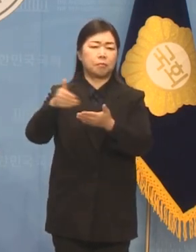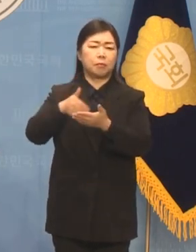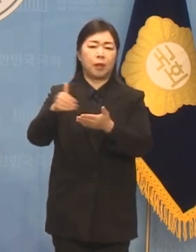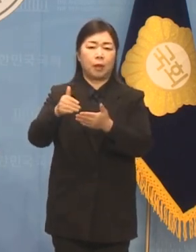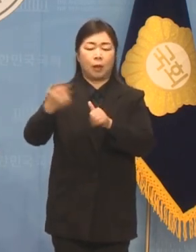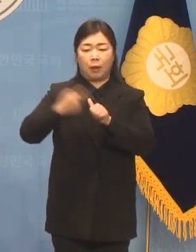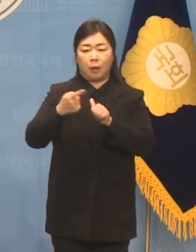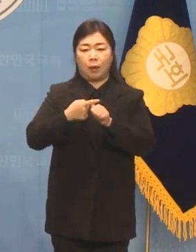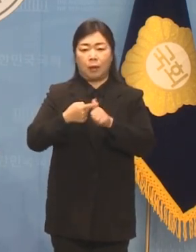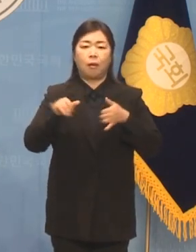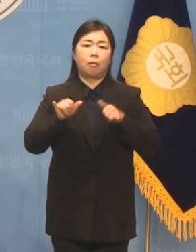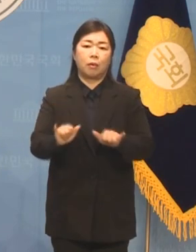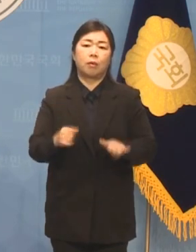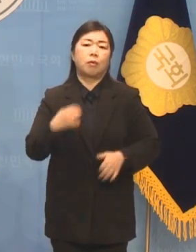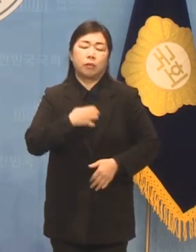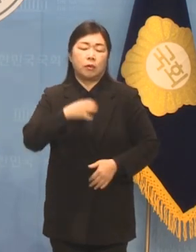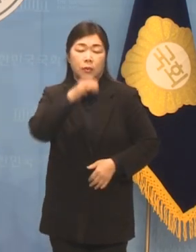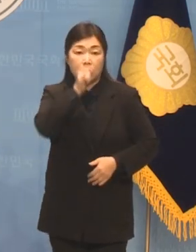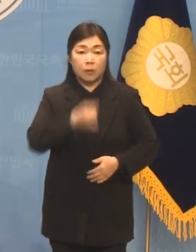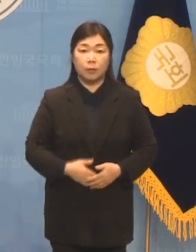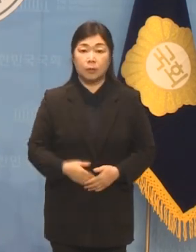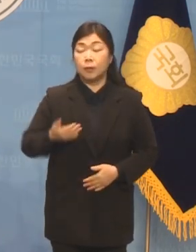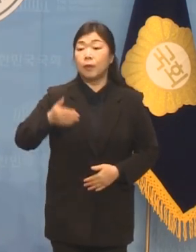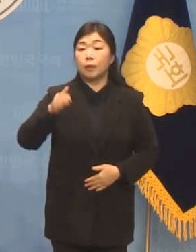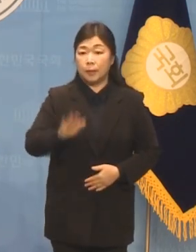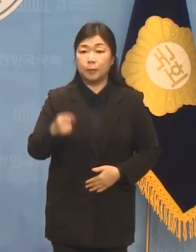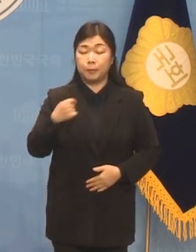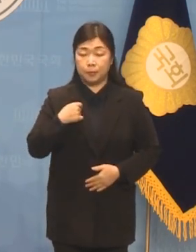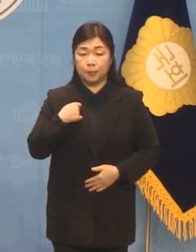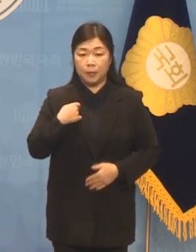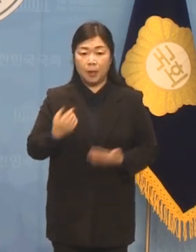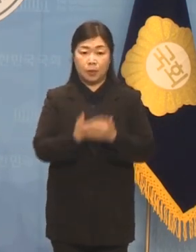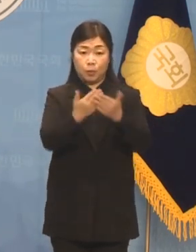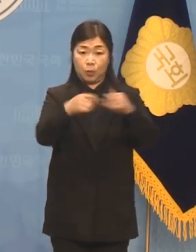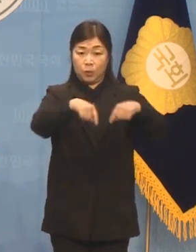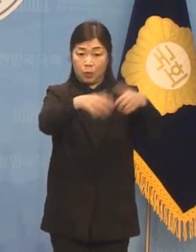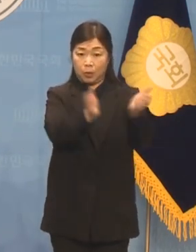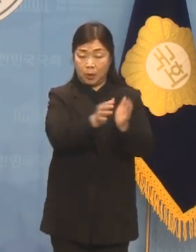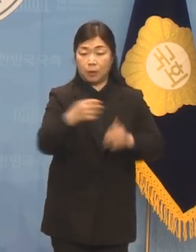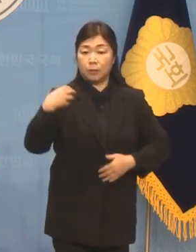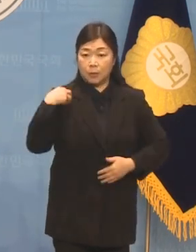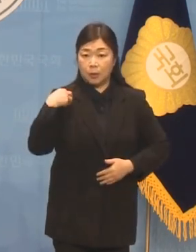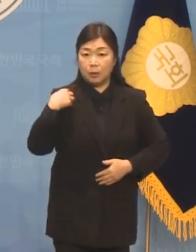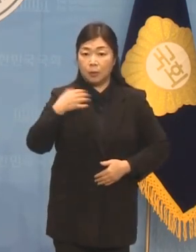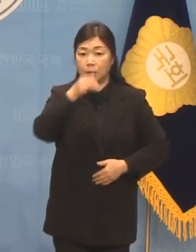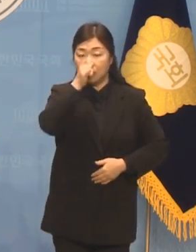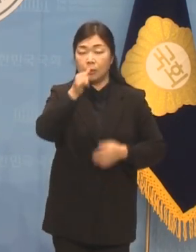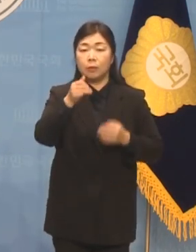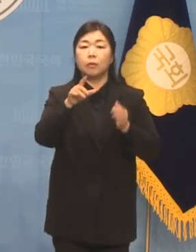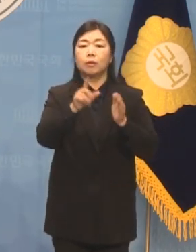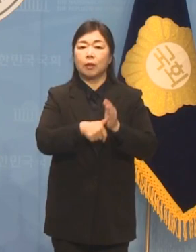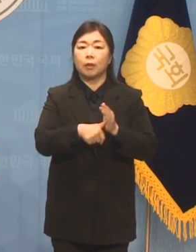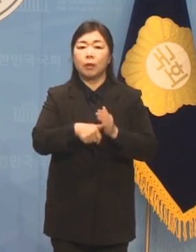그런데 진보정당 의원이 꿈꾸는 소리를 하지 않는다면 이 사회에서 누가 꿈꾸는 소리를 하겠습니까?